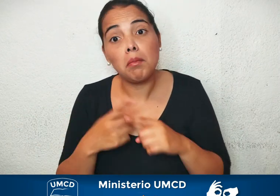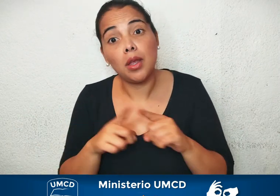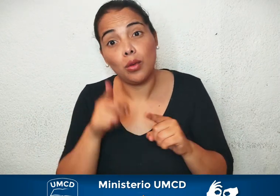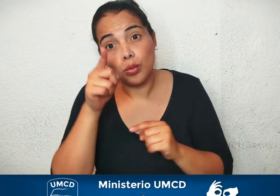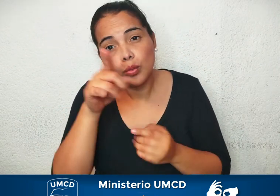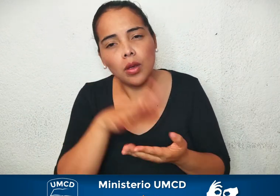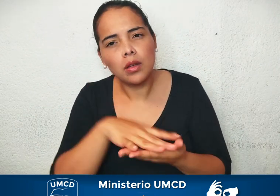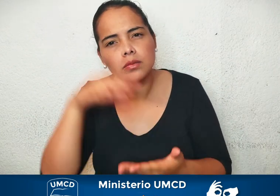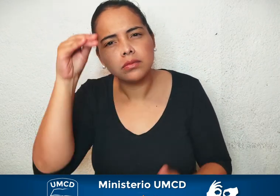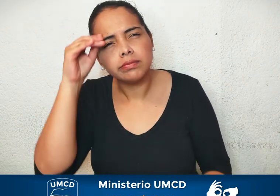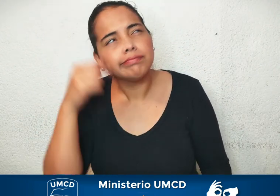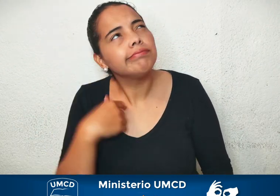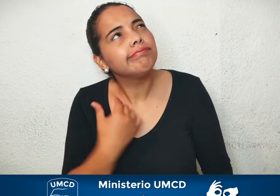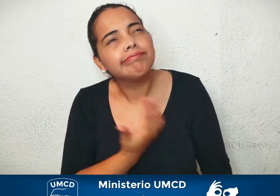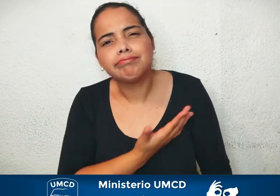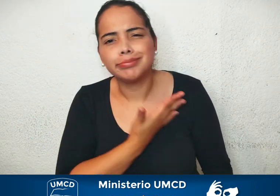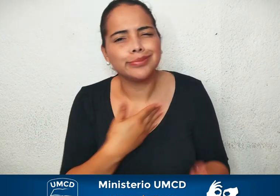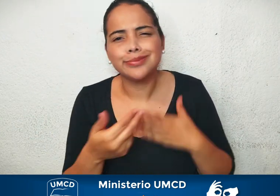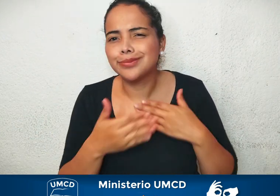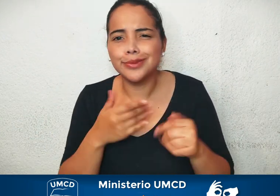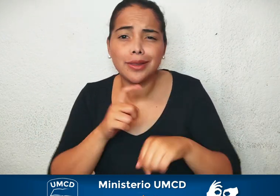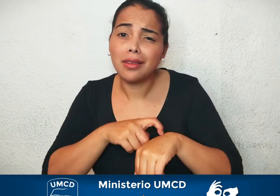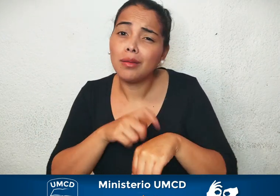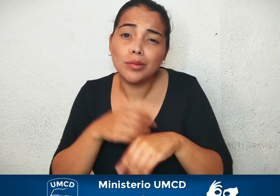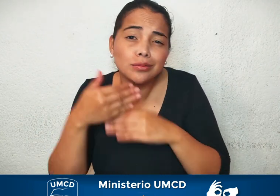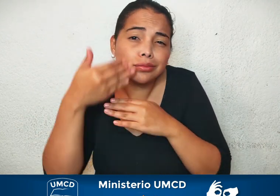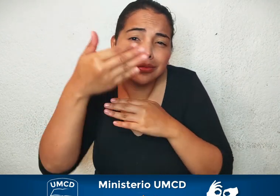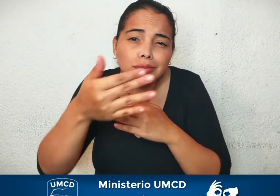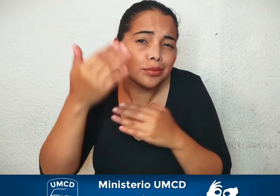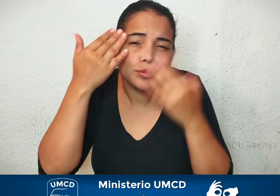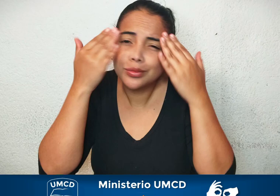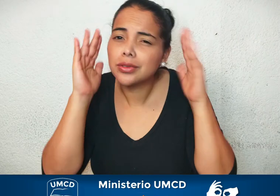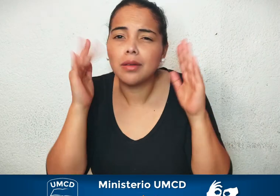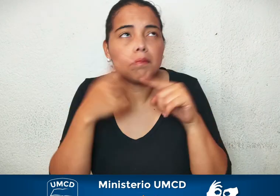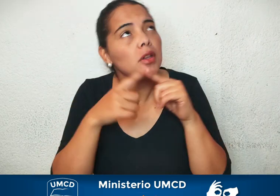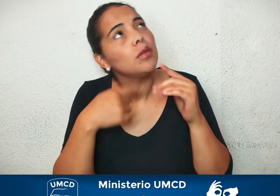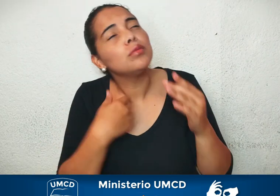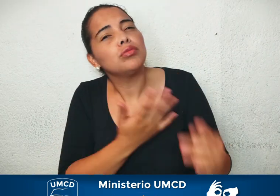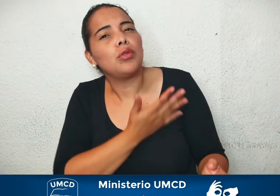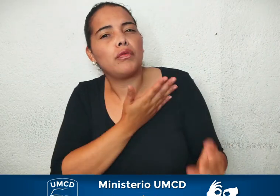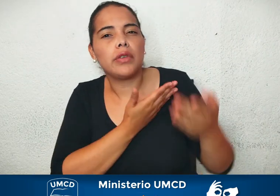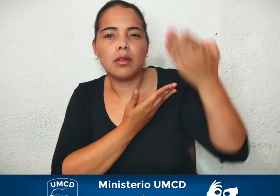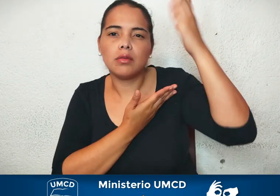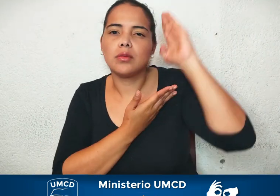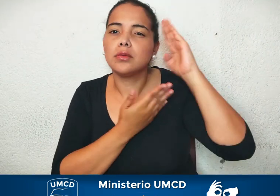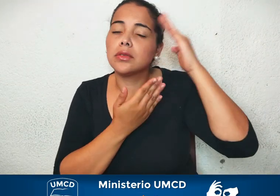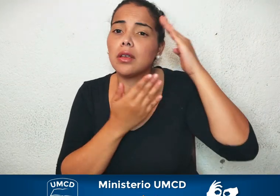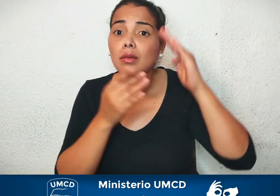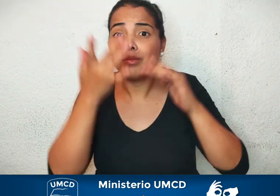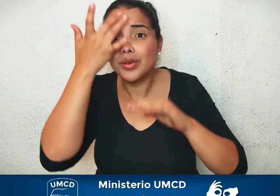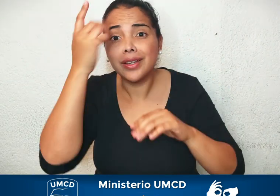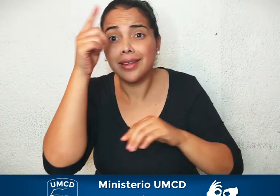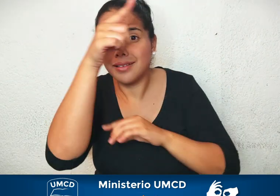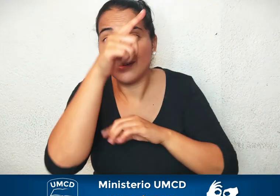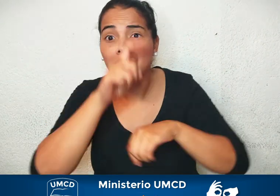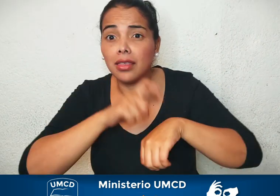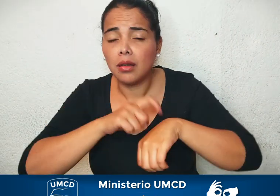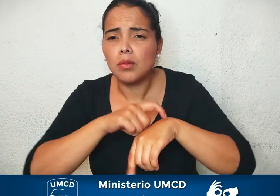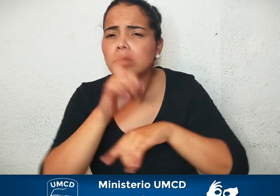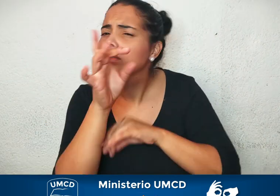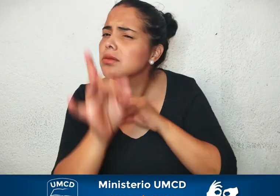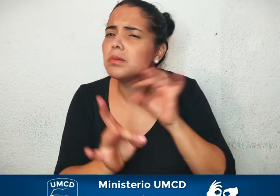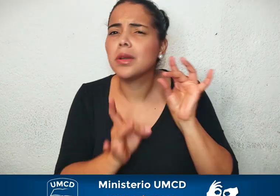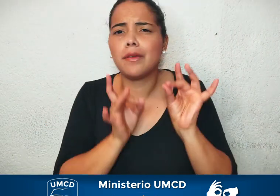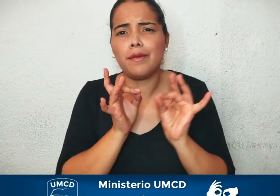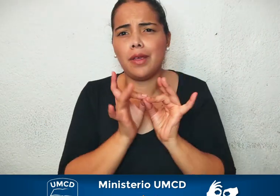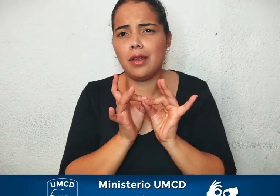caminar junto a Él y confiar de esa manera. Pero cuando nosotros comprendemos de que la voluntad de Dios siempre es perfecta y